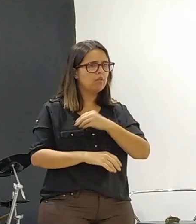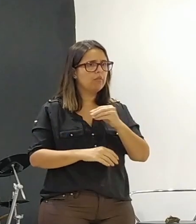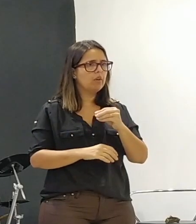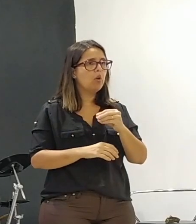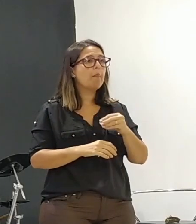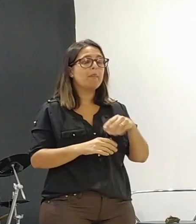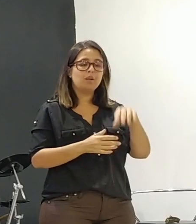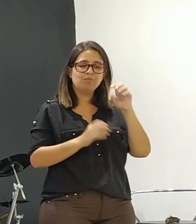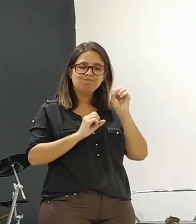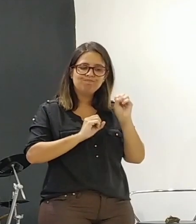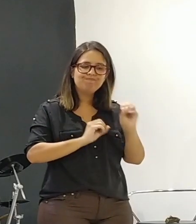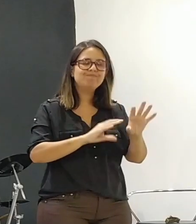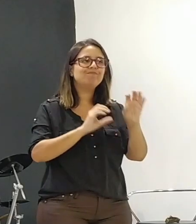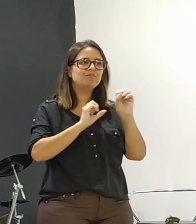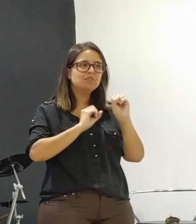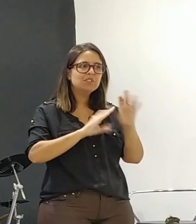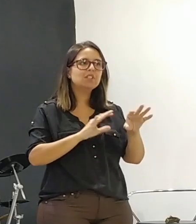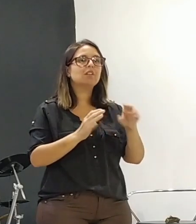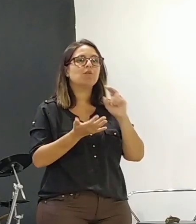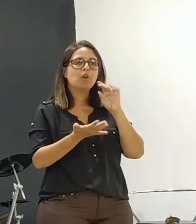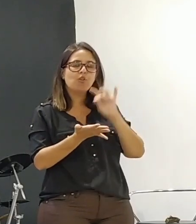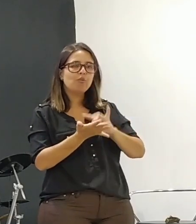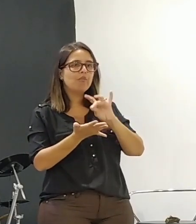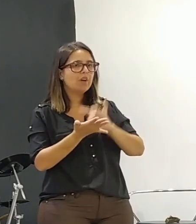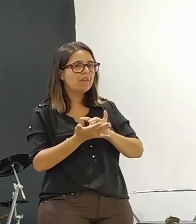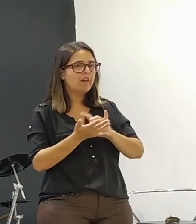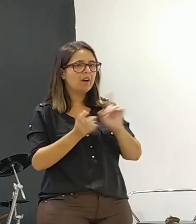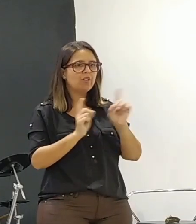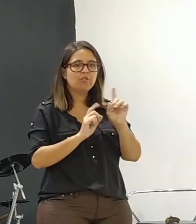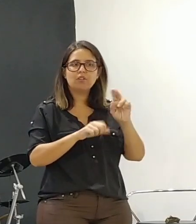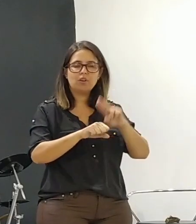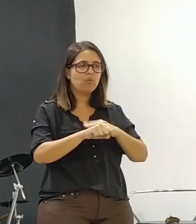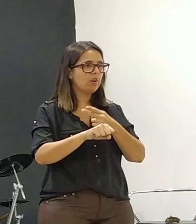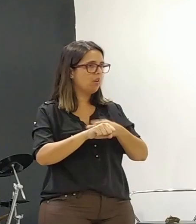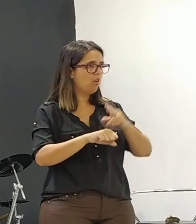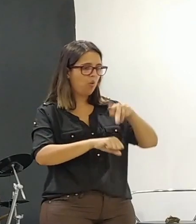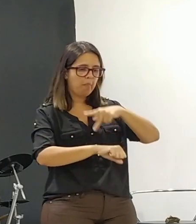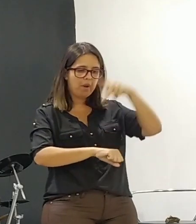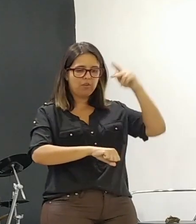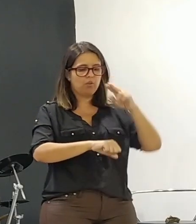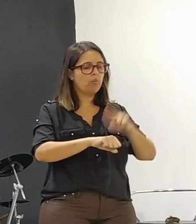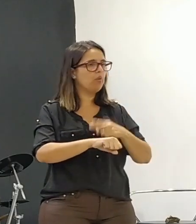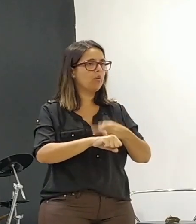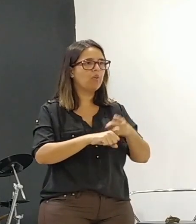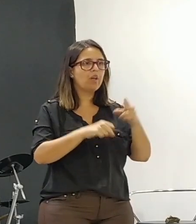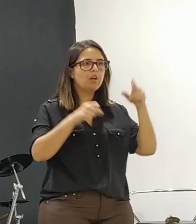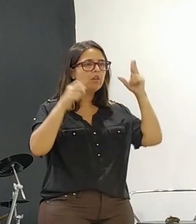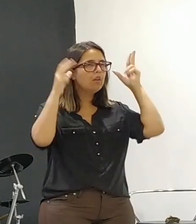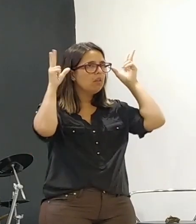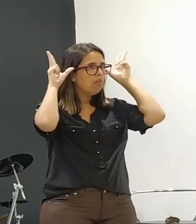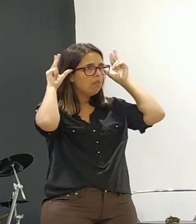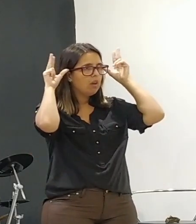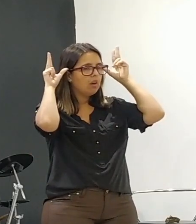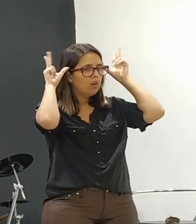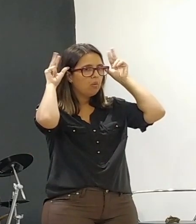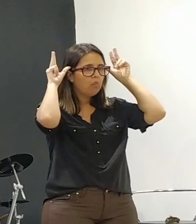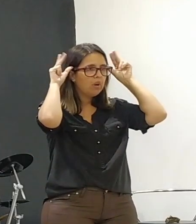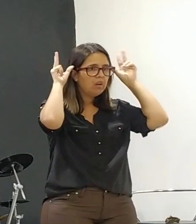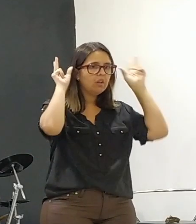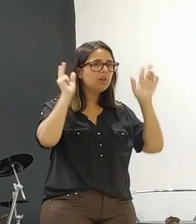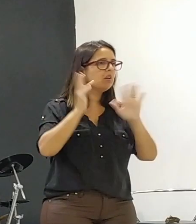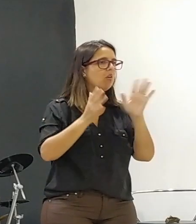verdade. Porque Páscoa não é chocolate, igual você falou aqui. Páscoa não é coelhinho, Amém, irmão? Páscoa não é